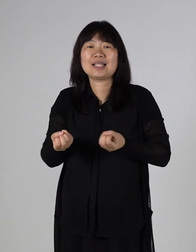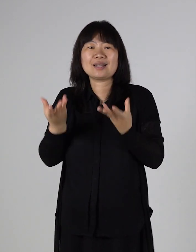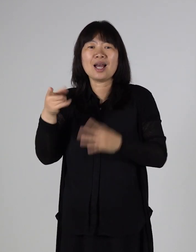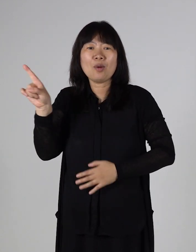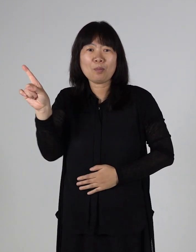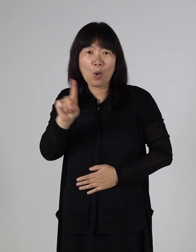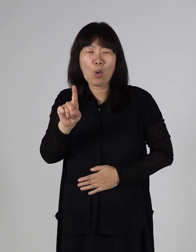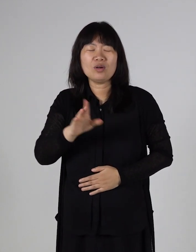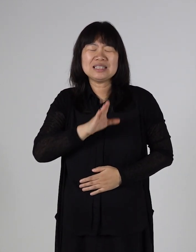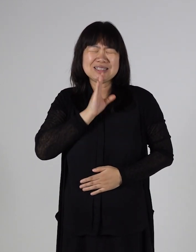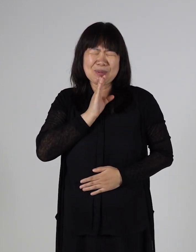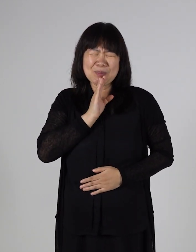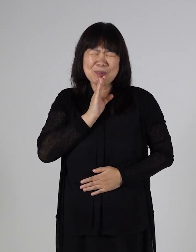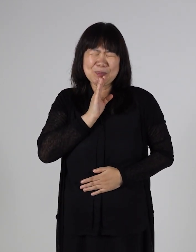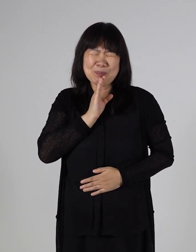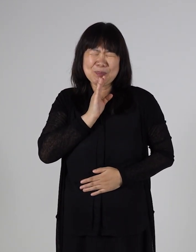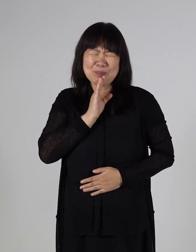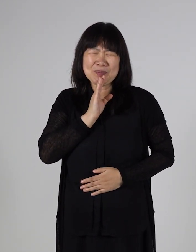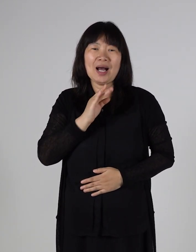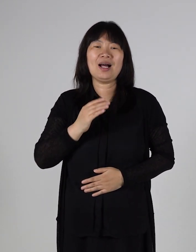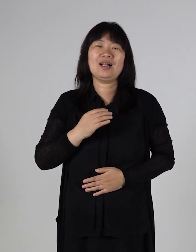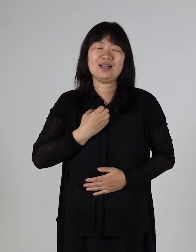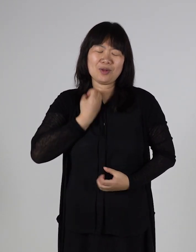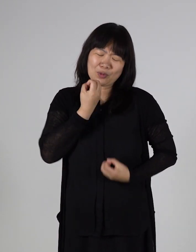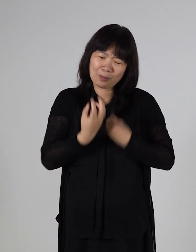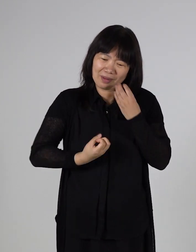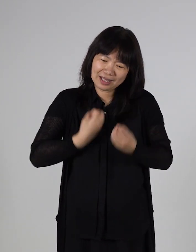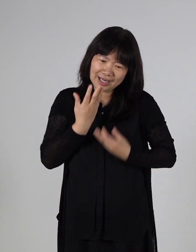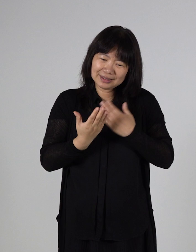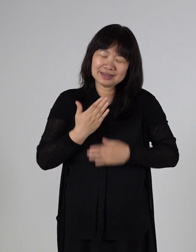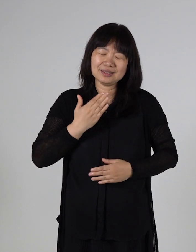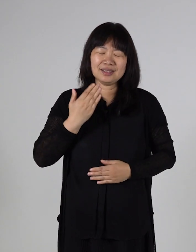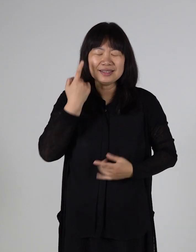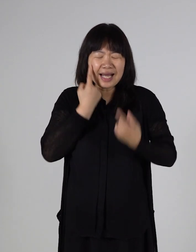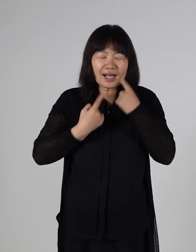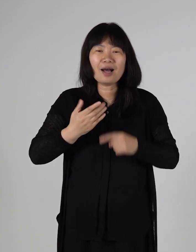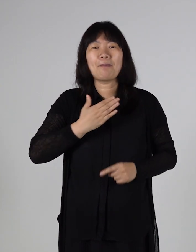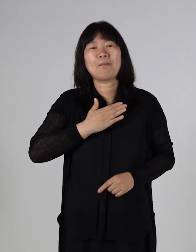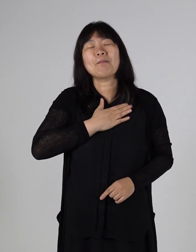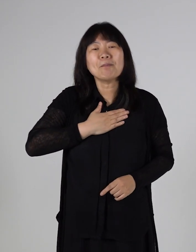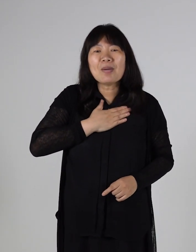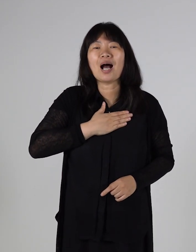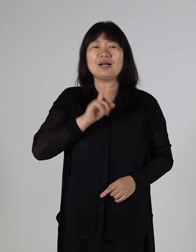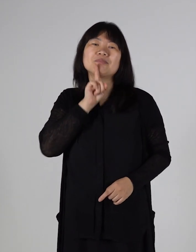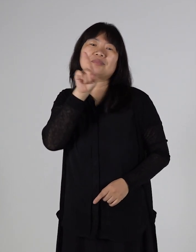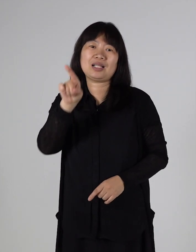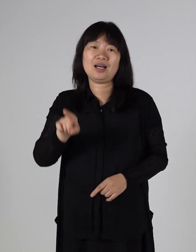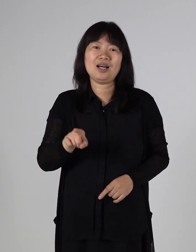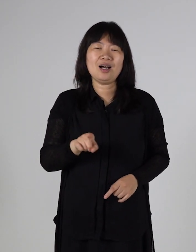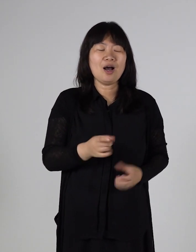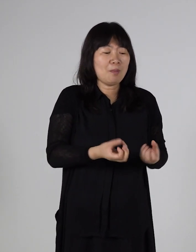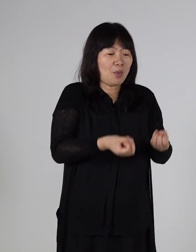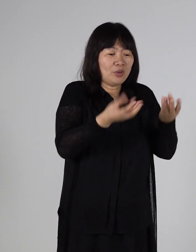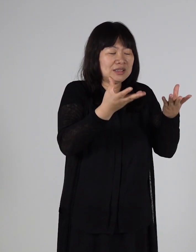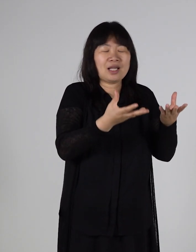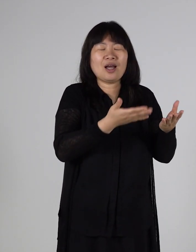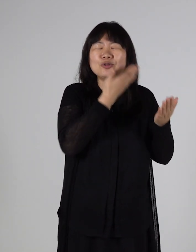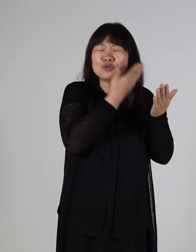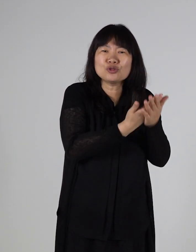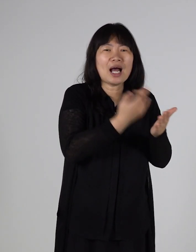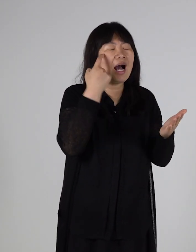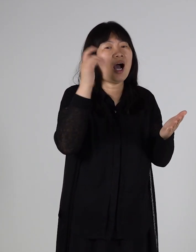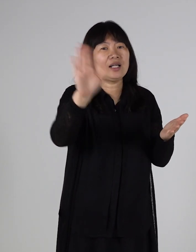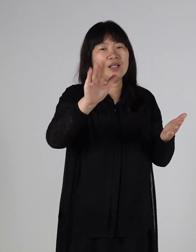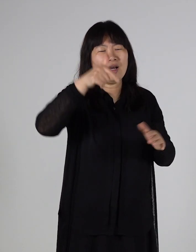상한 심령이라 번제와 제사를 기뻐하지 아니하니이다. 이거는 구약의 백성으로서